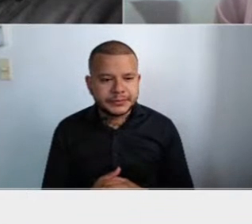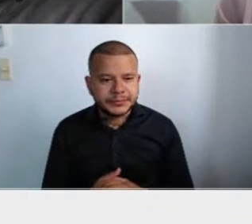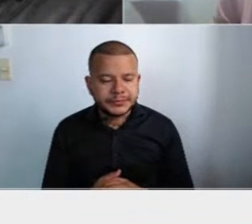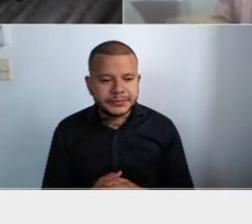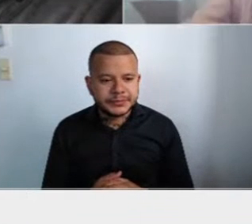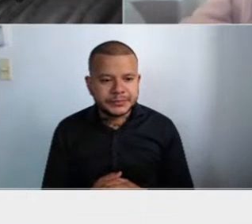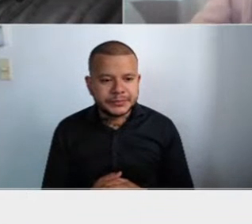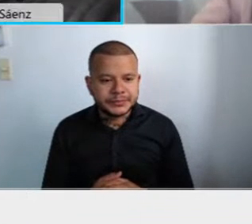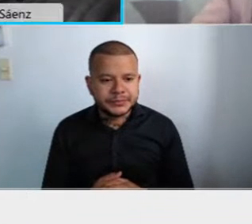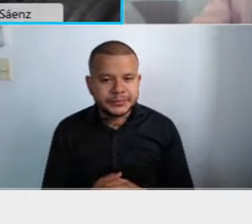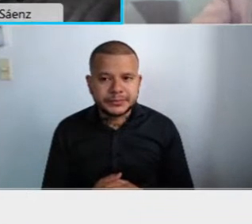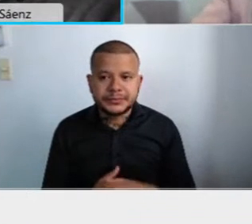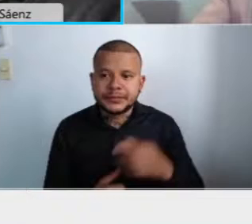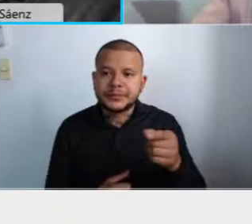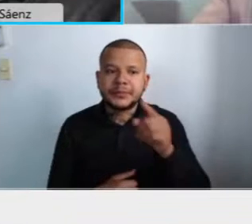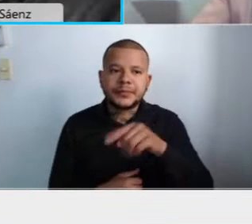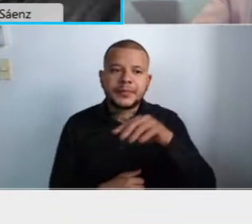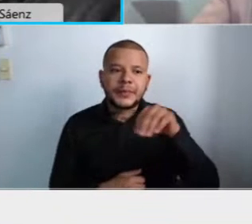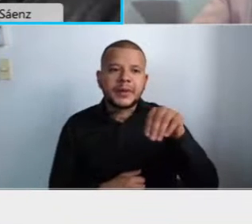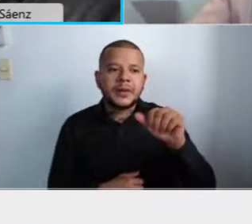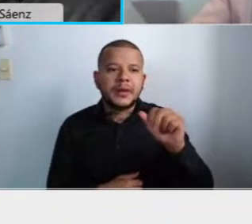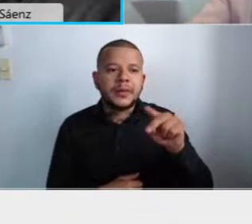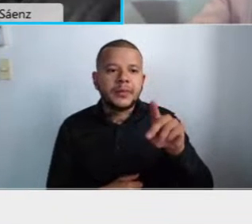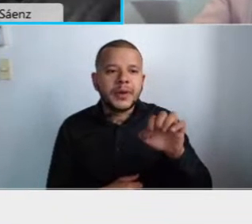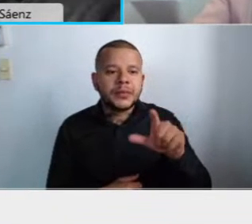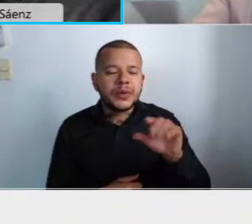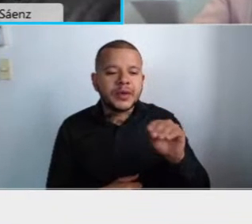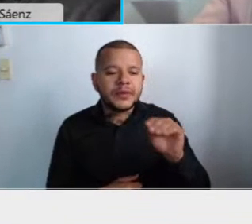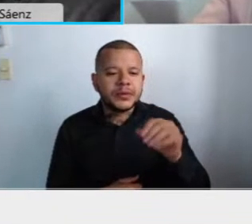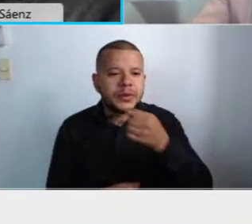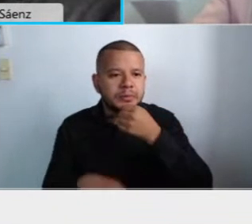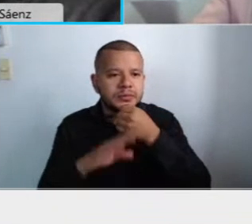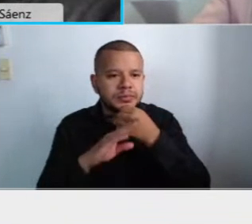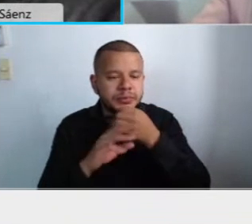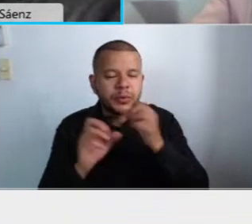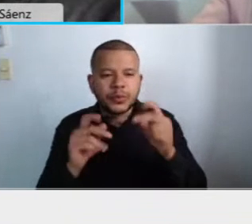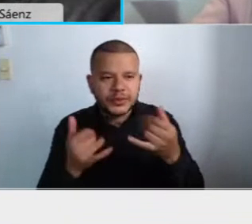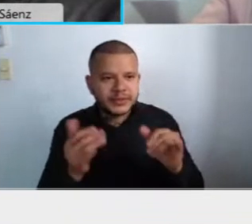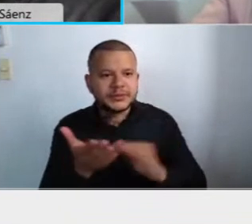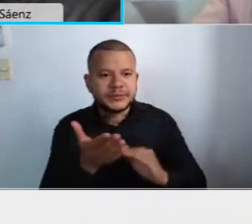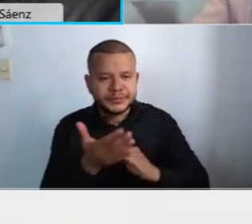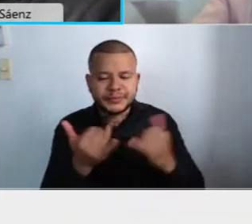Manuel, si me escuchas, algo está pasando con tu micrófono. Acá estoy. Sí. Ya, ok.